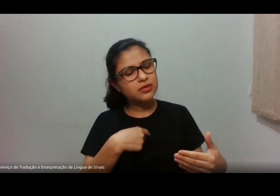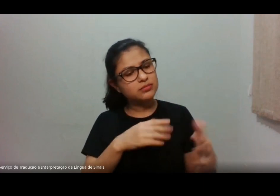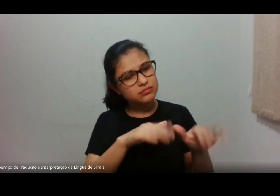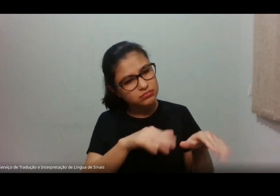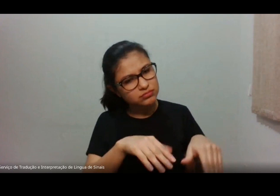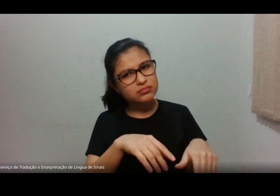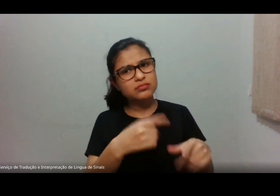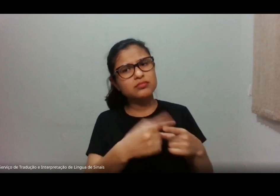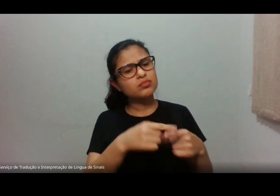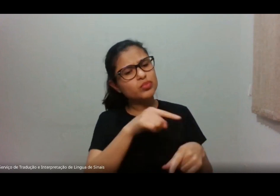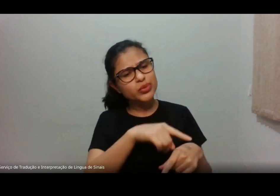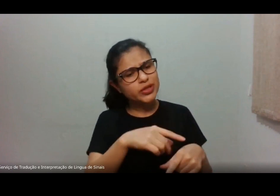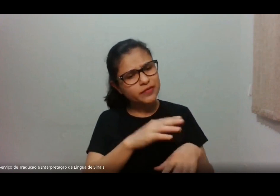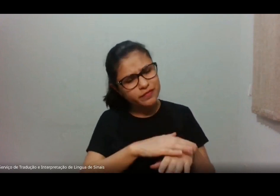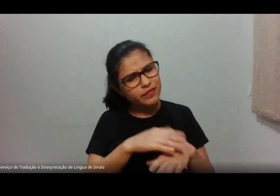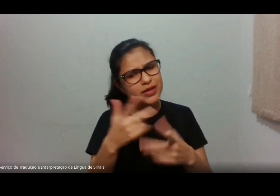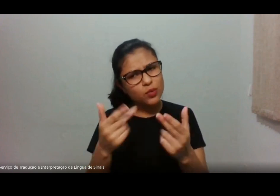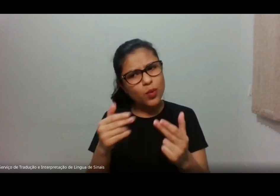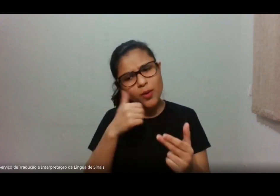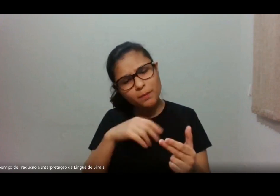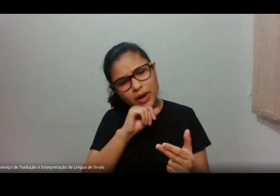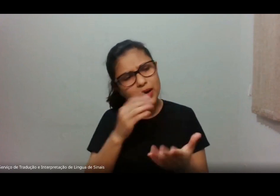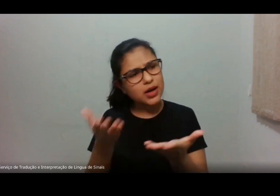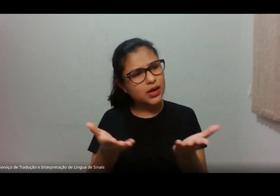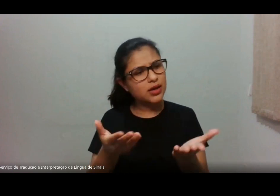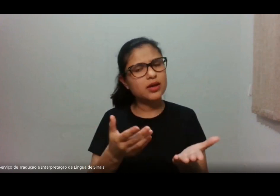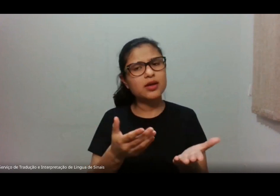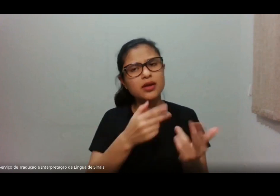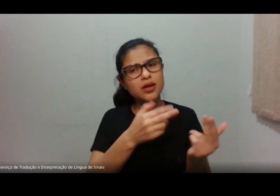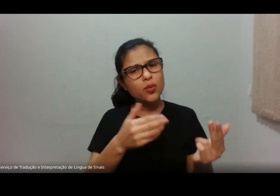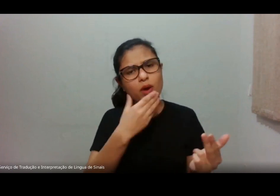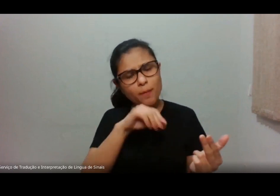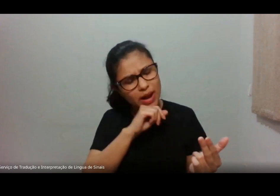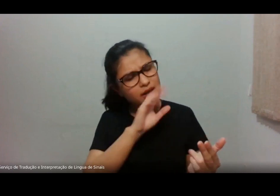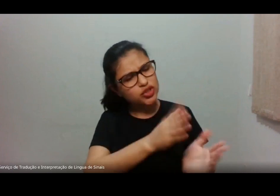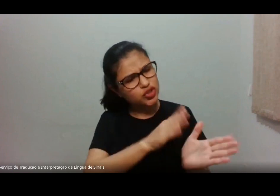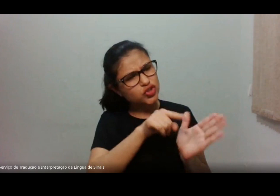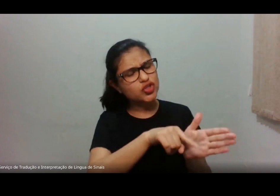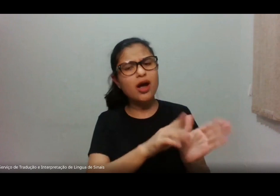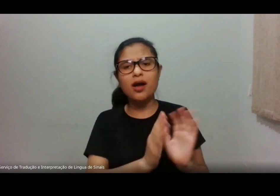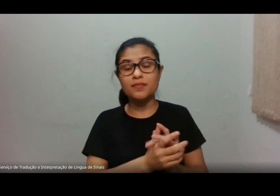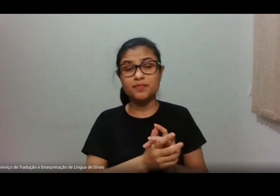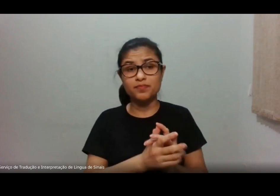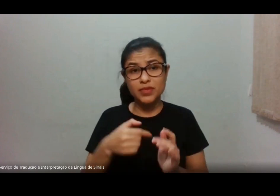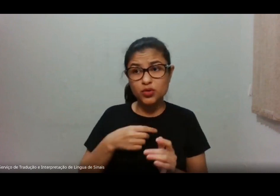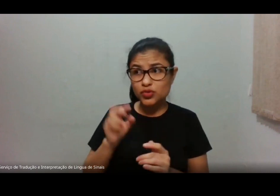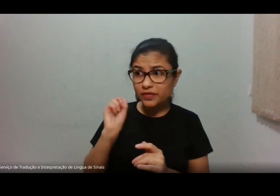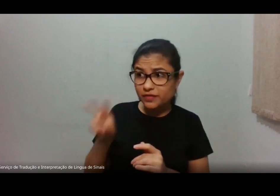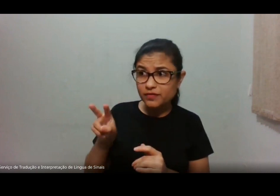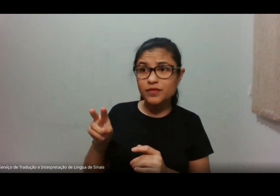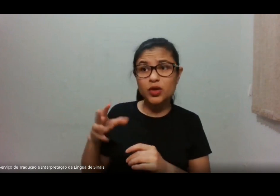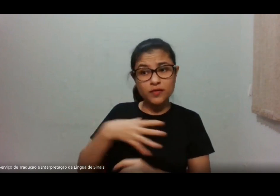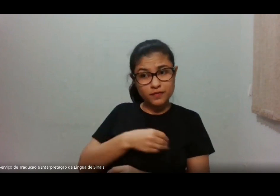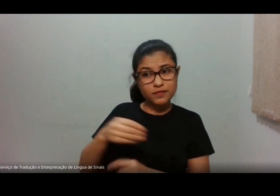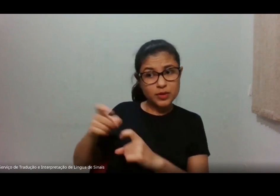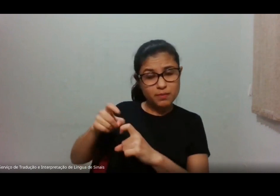que você não faz igual sua mãe? Por que você não faz igual seu pai? Você já está mais ou menos encaminhado. Eu já vi muito filho de médico